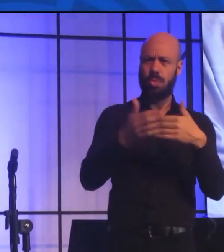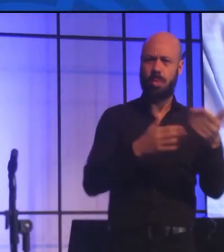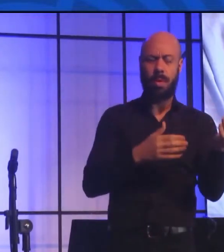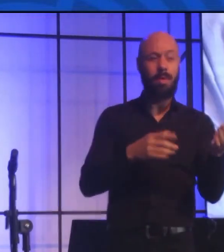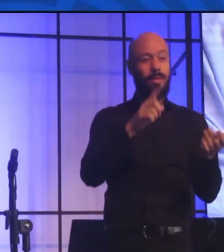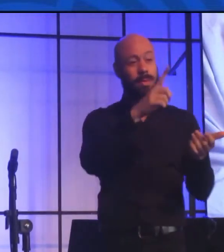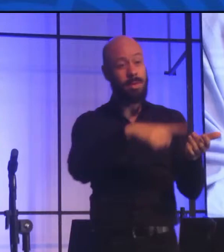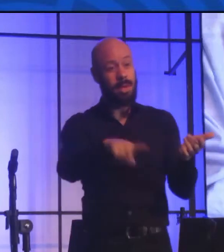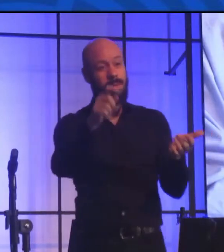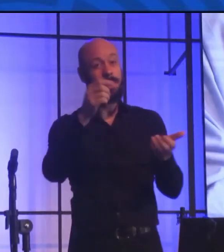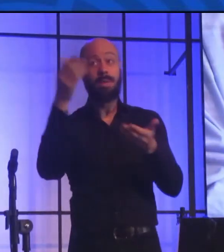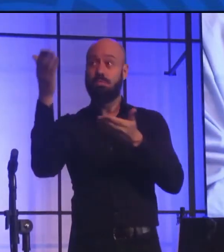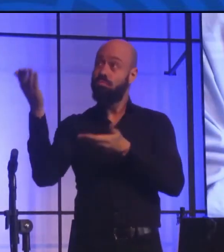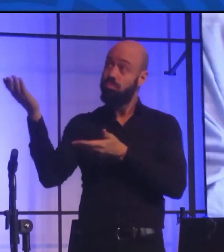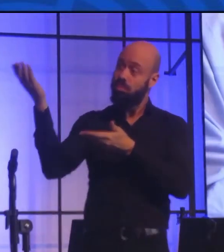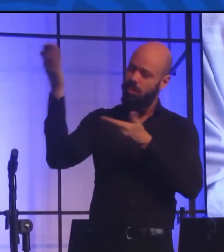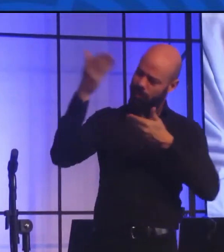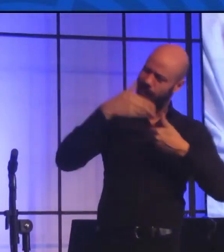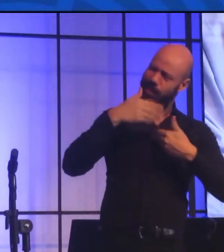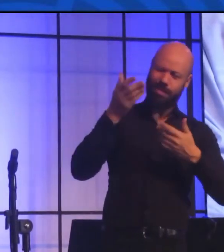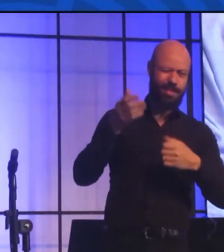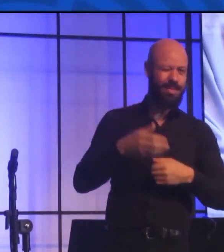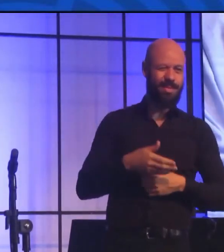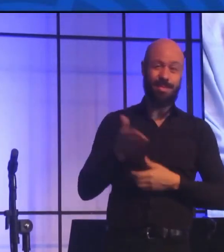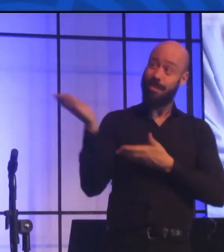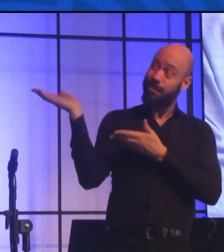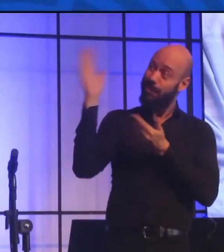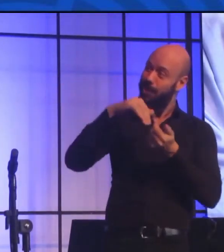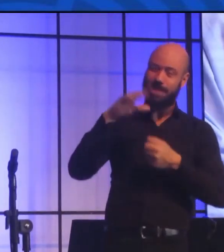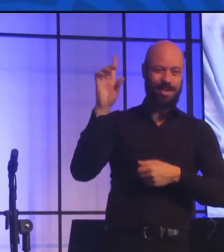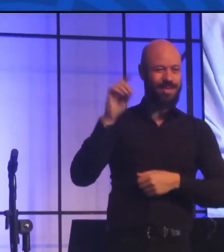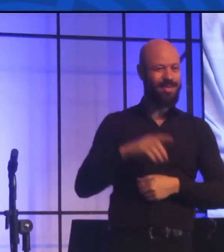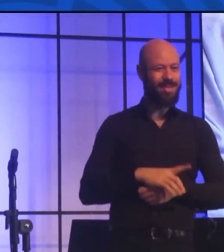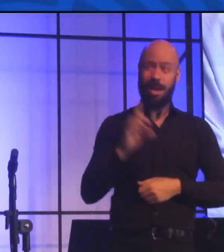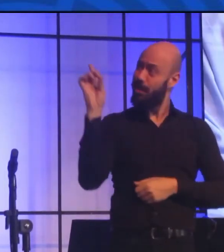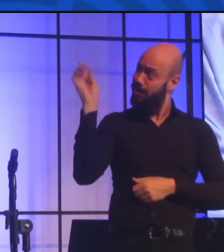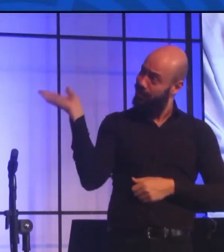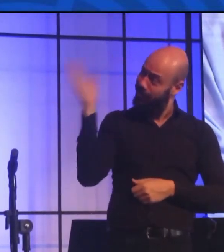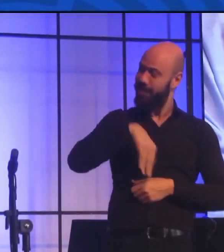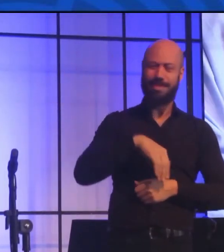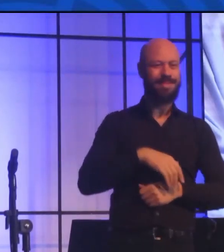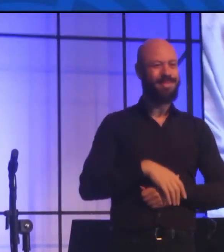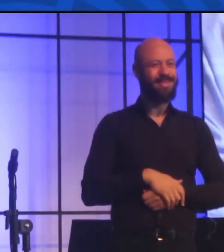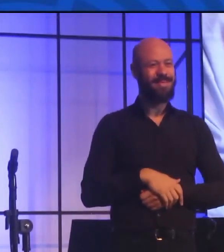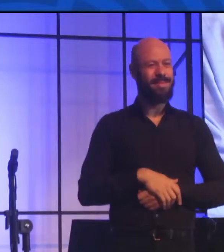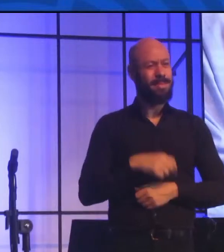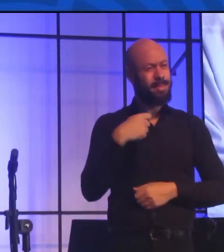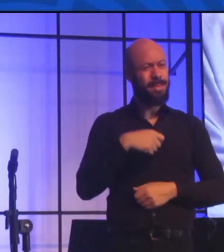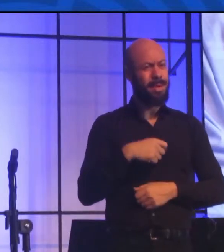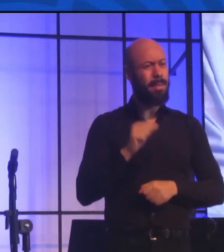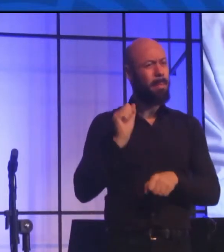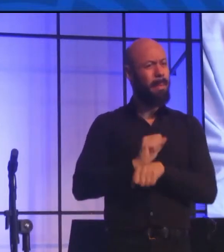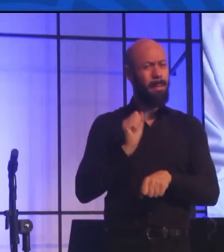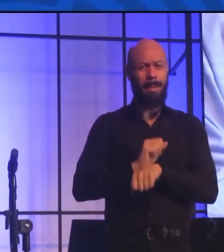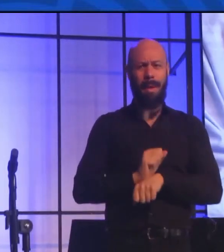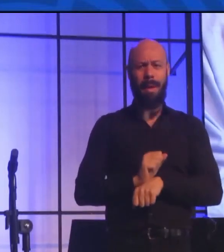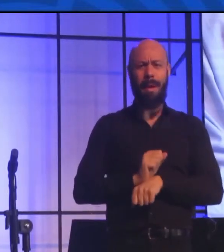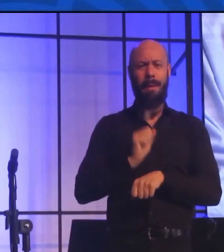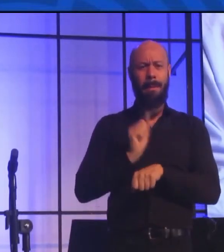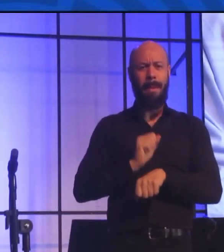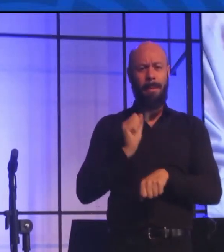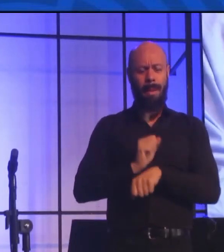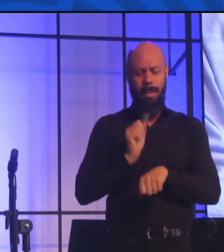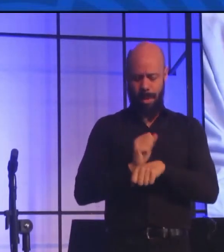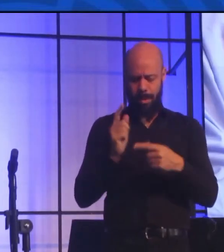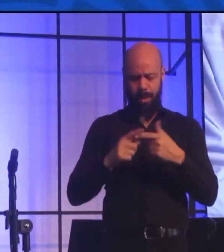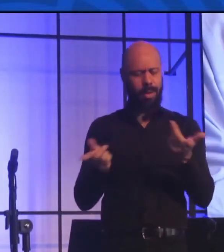envolvesse nos planos da sua vida. Por isso, por que esperar? Por que esperar pela presença de